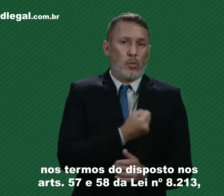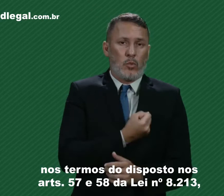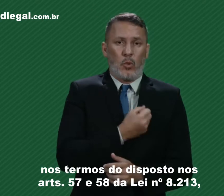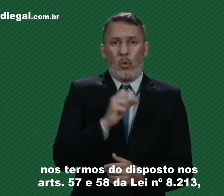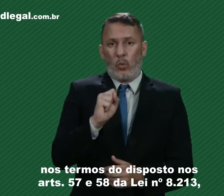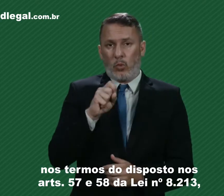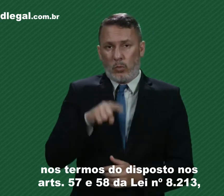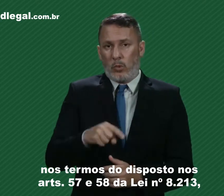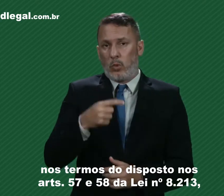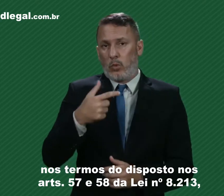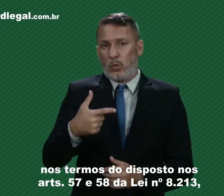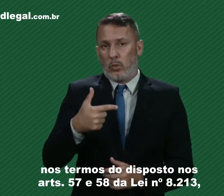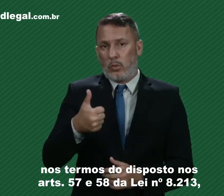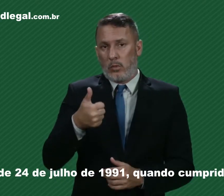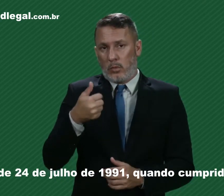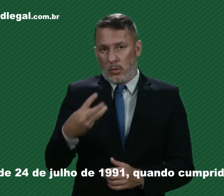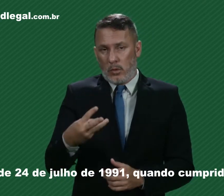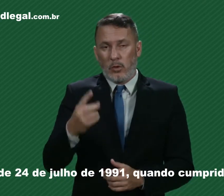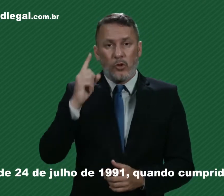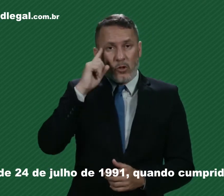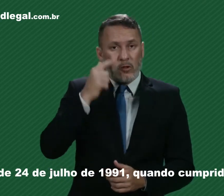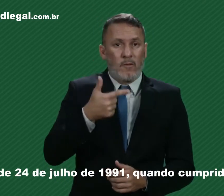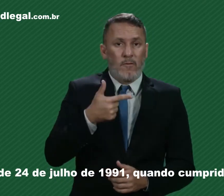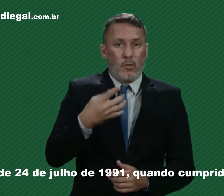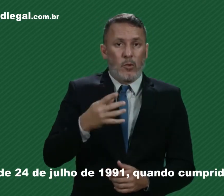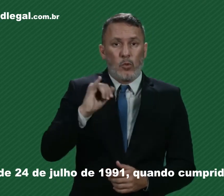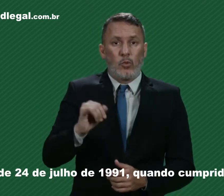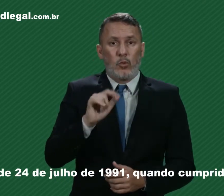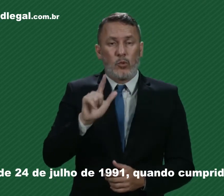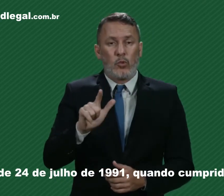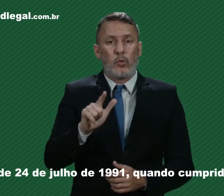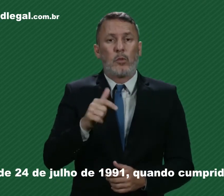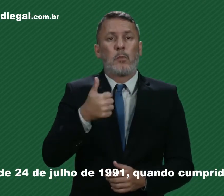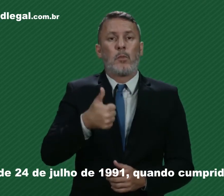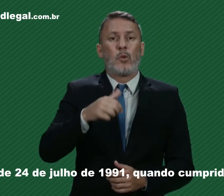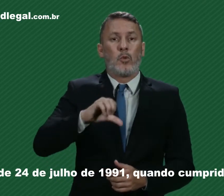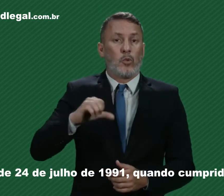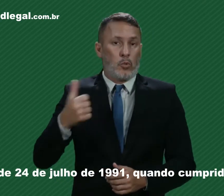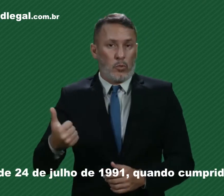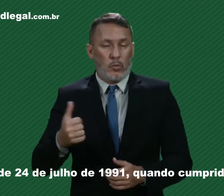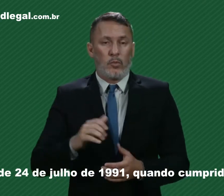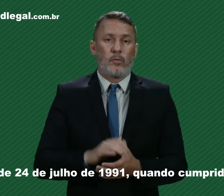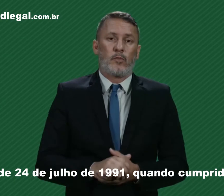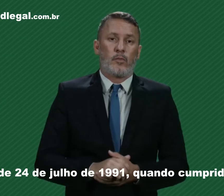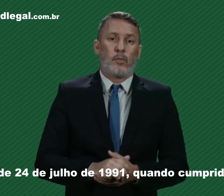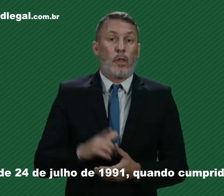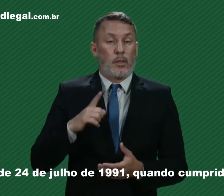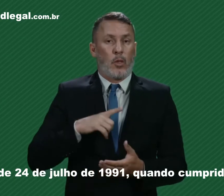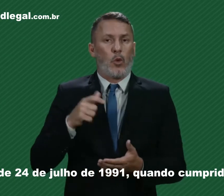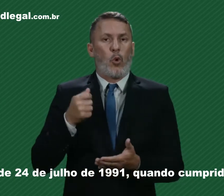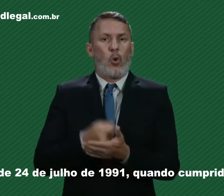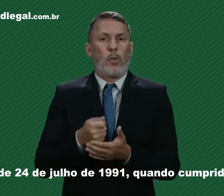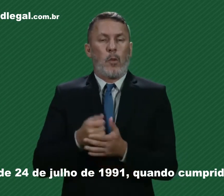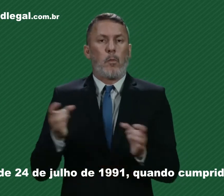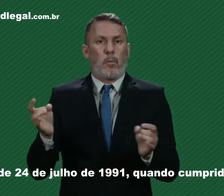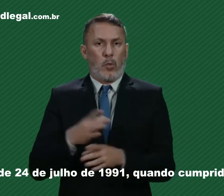nº 8.213, de 24 de julho de 1991, quando